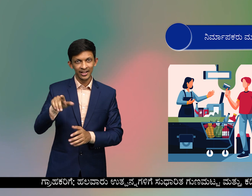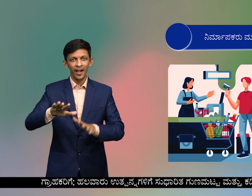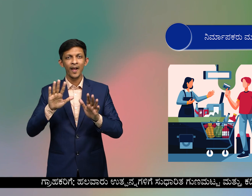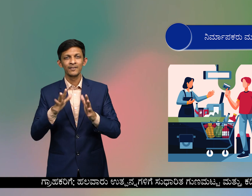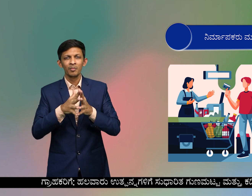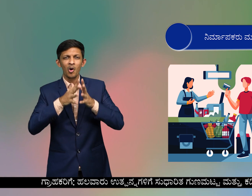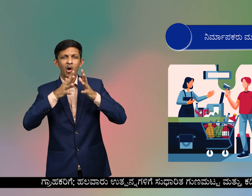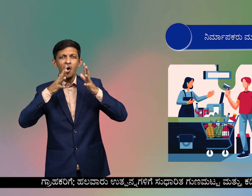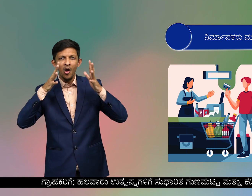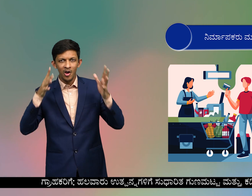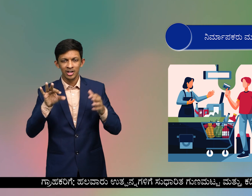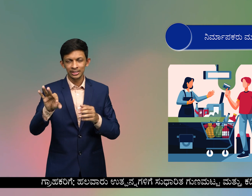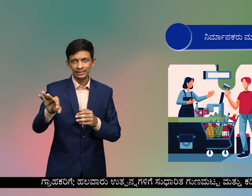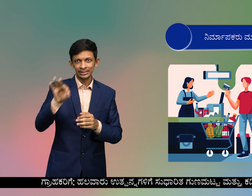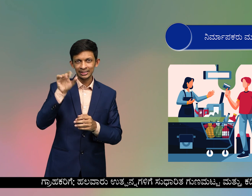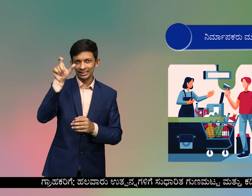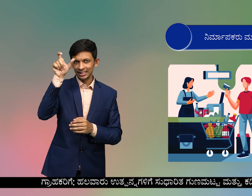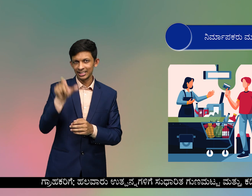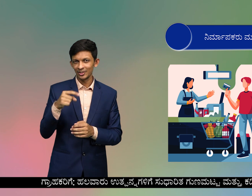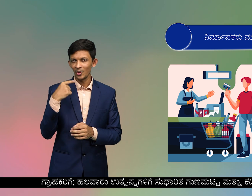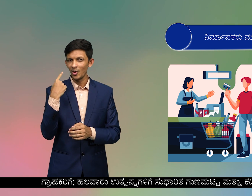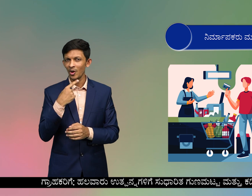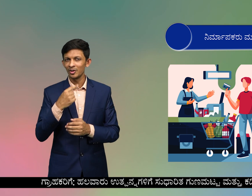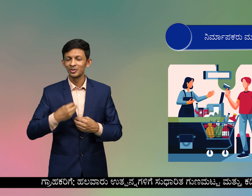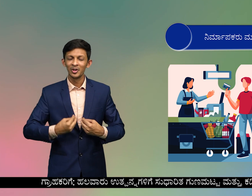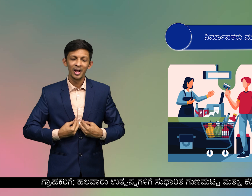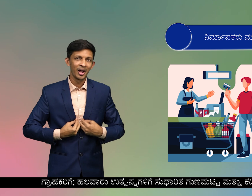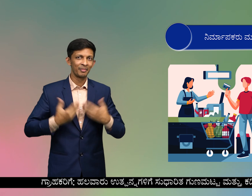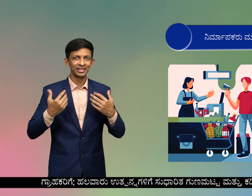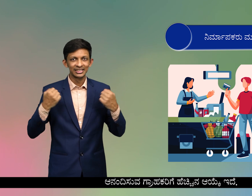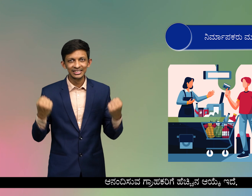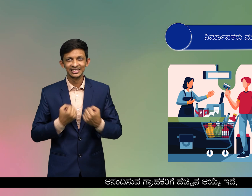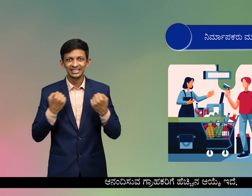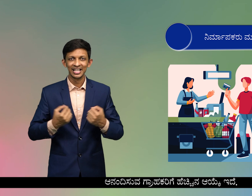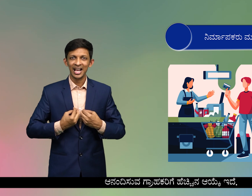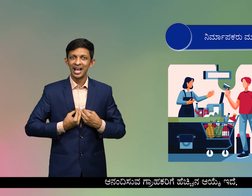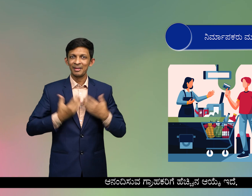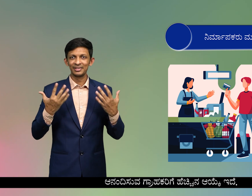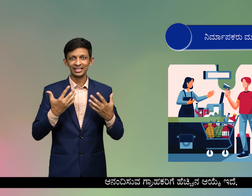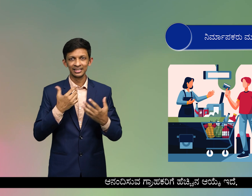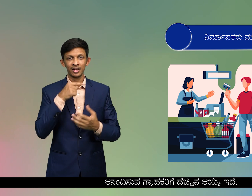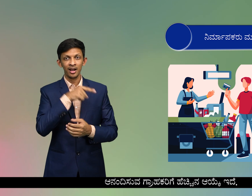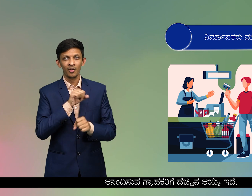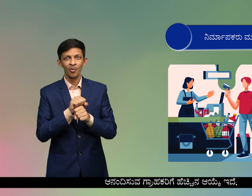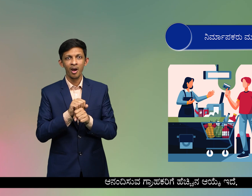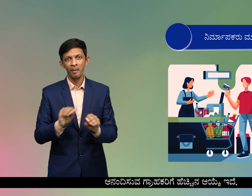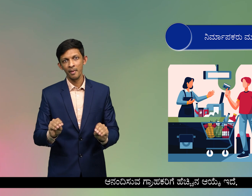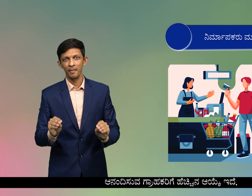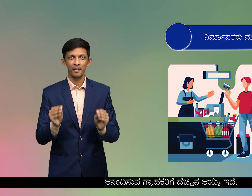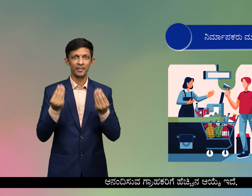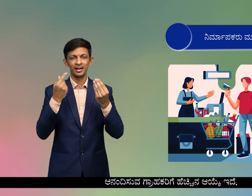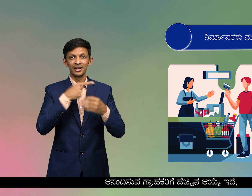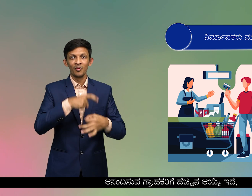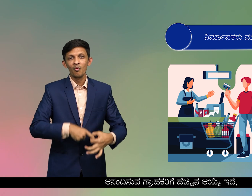ಗ್ರಾಹಕರಿಗೆ ಹಲವಾರು ಉತ್ಪನ್ನಗಳಿಗೆ ಸುಧಾರಿತ ಗುಣಮಟ್ಟ ಮತ್ತು ಕಡಿಮೆ ಬೆಲೆಗಳನ್ನು ಆನಂದಿಸುವ ಗ್ರಾಹಕರಿಗೆ ಹೆಚ್ಚಿನ ಆಯ್ಕೆ